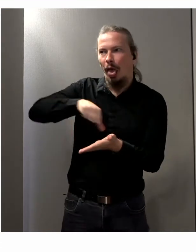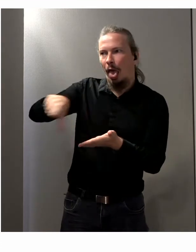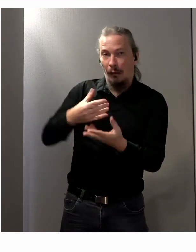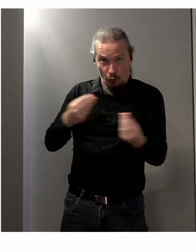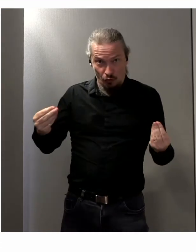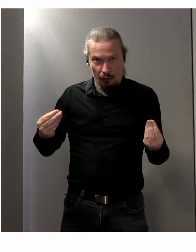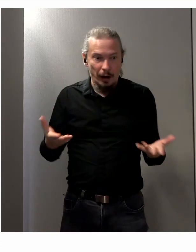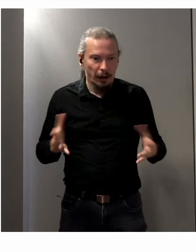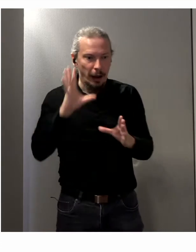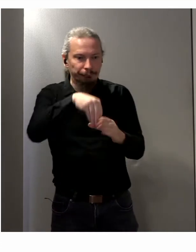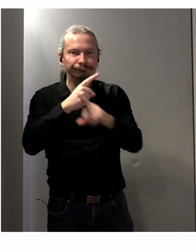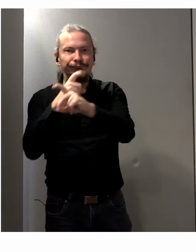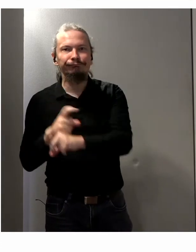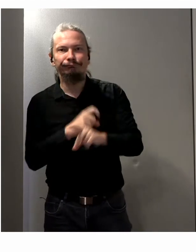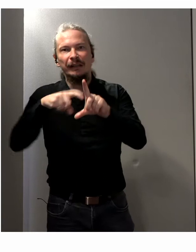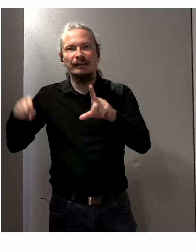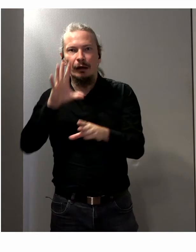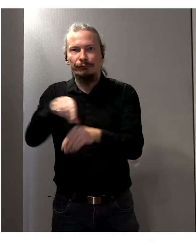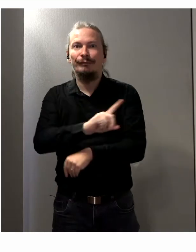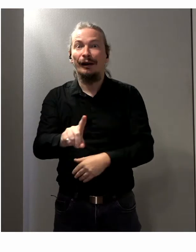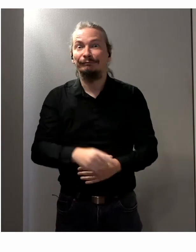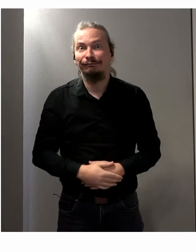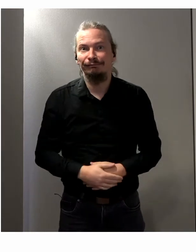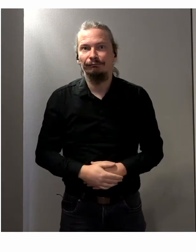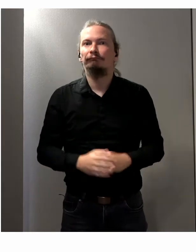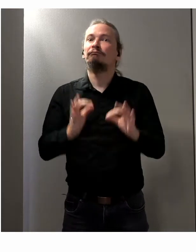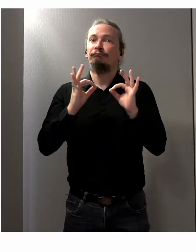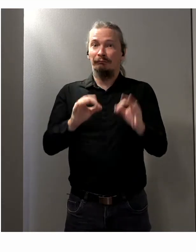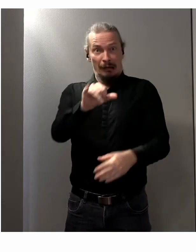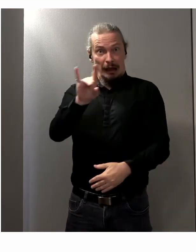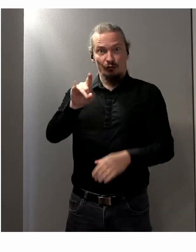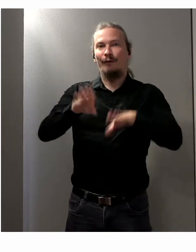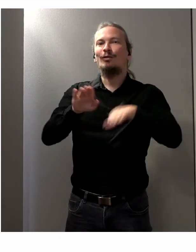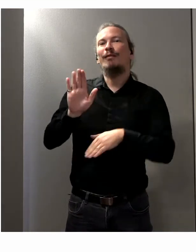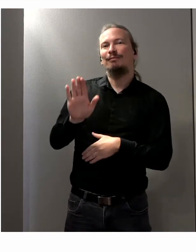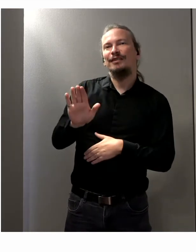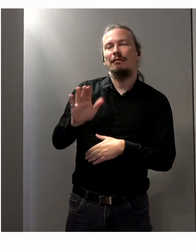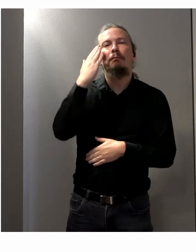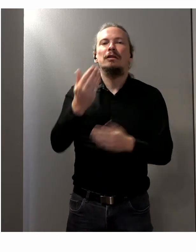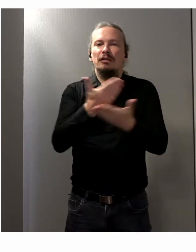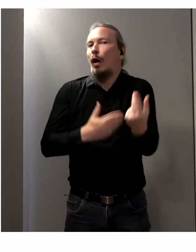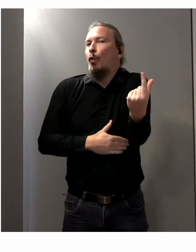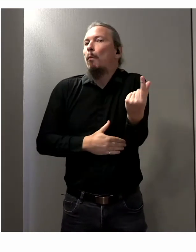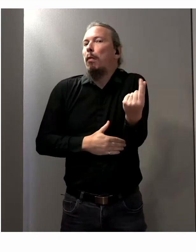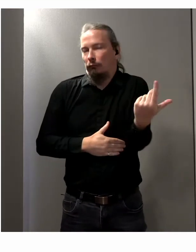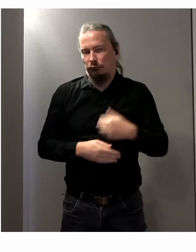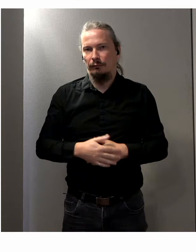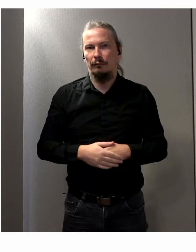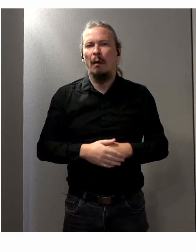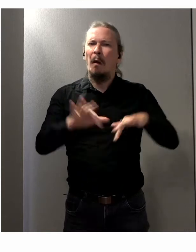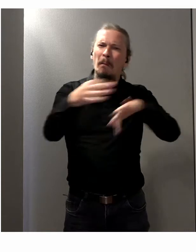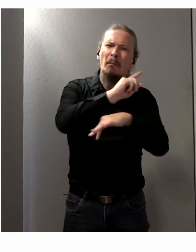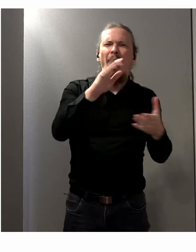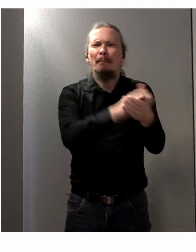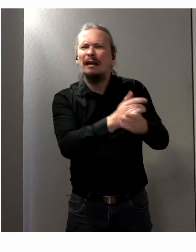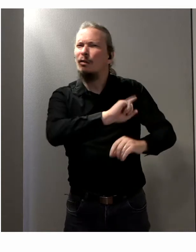nombreux. Donc, en particulier, par rapport au fonctionnement de l'AAH, dans le cadre d'un couple, donc pas marié,